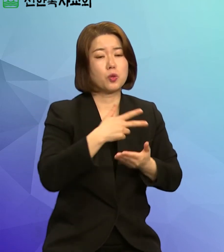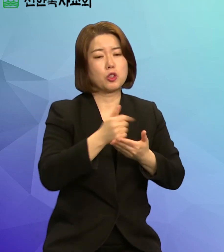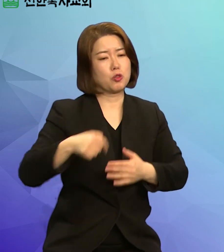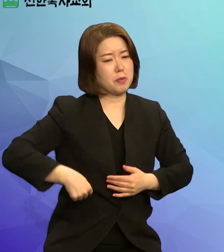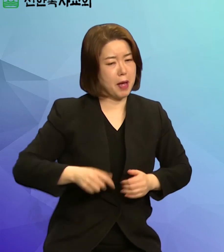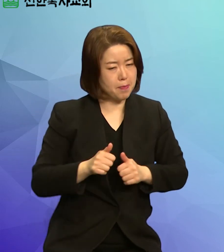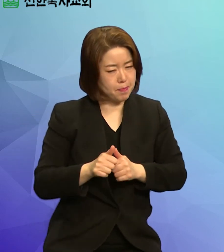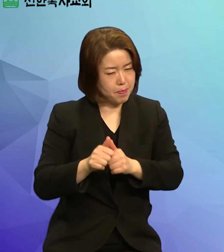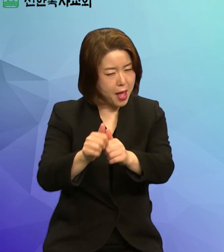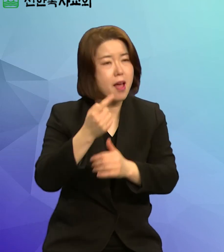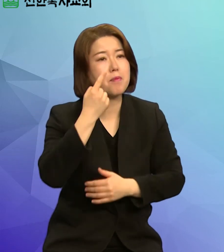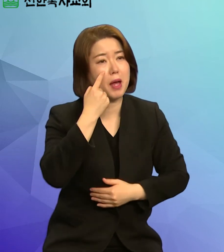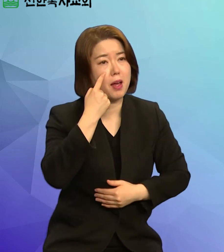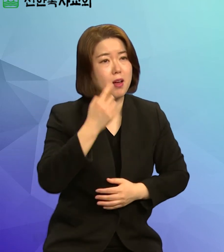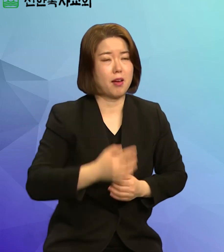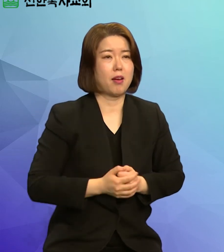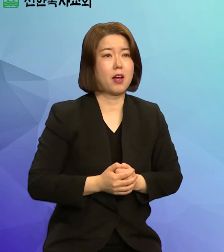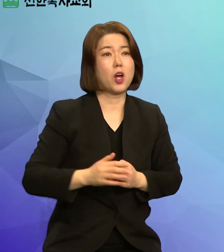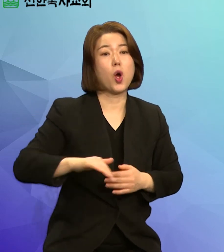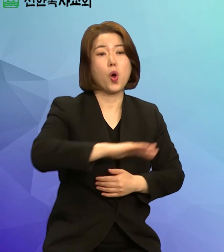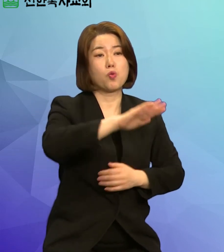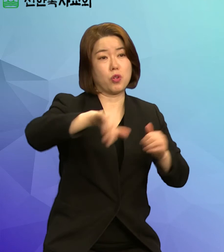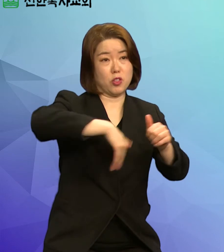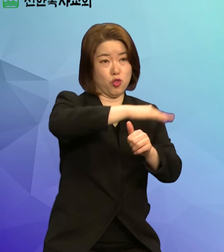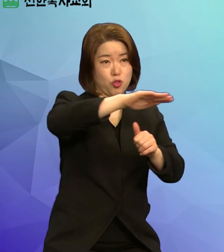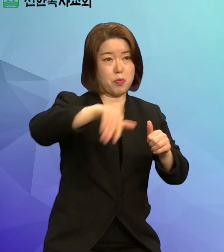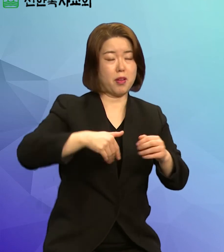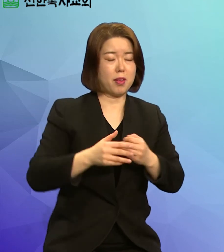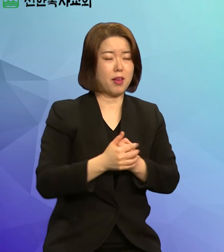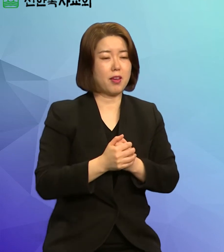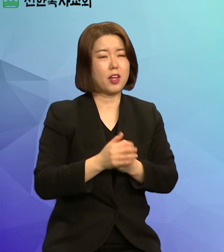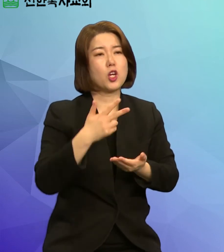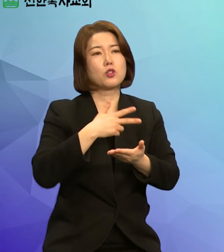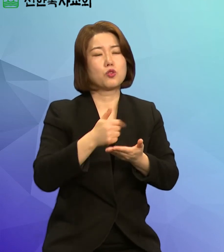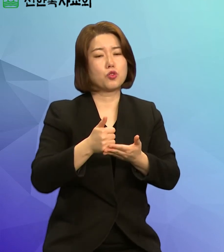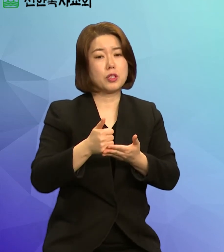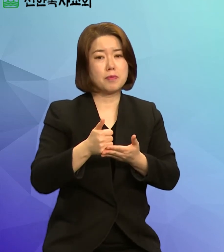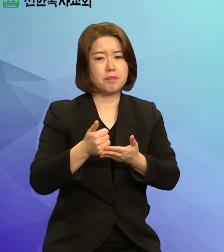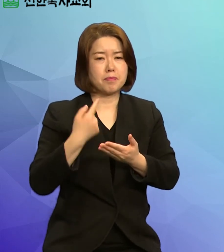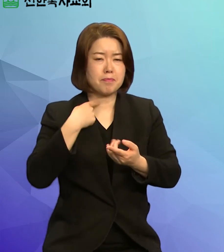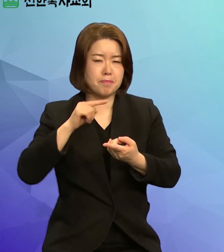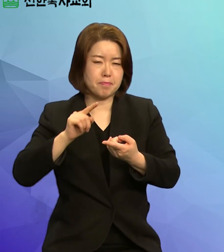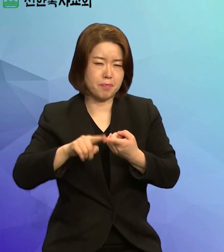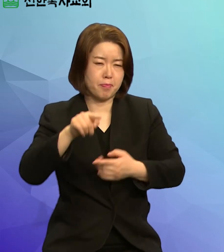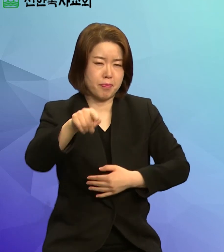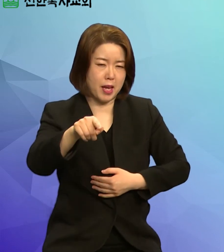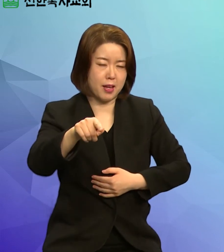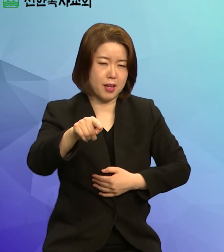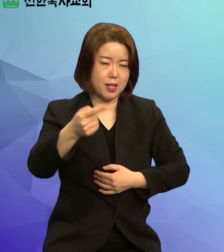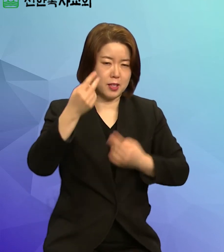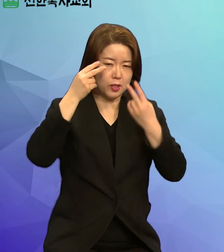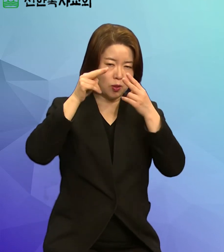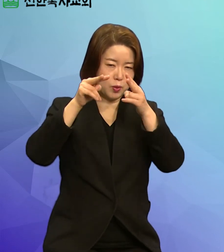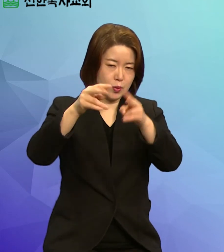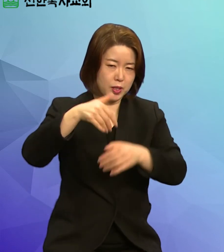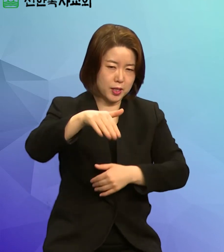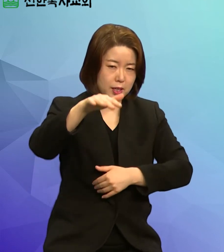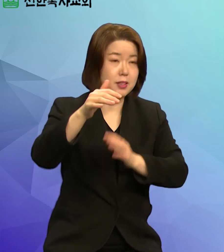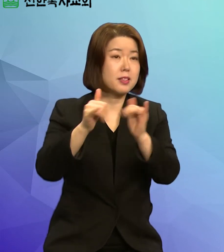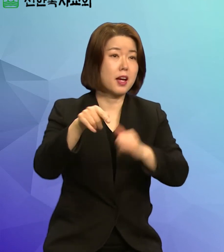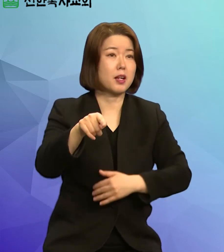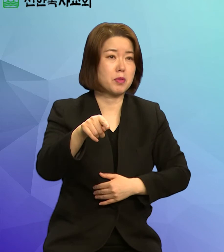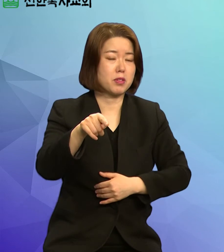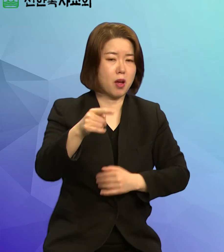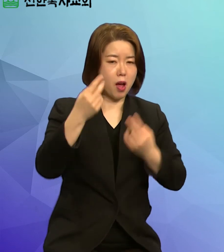보십시오. 우리 주변에 주님이 마음 두고 계신 것, 주님의 눈길이 가는 이들이 있습니다.